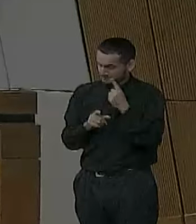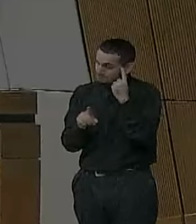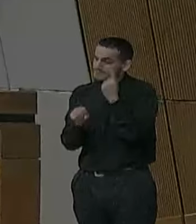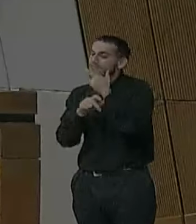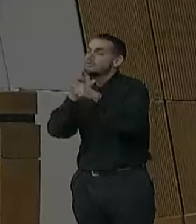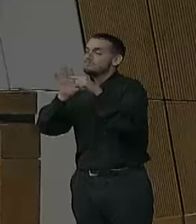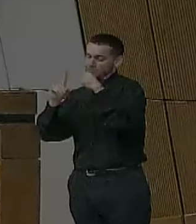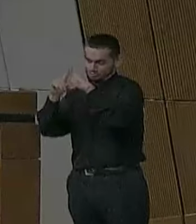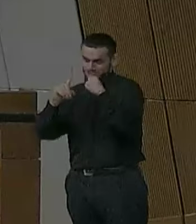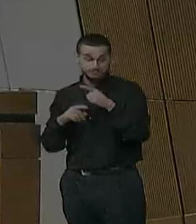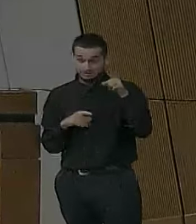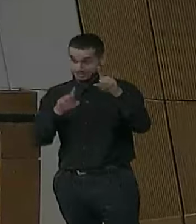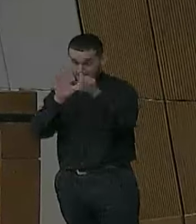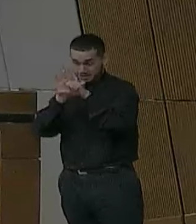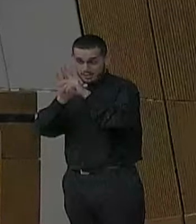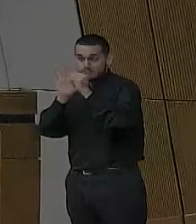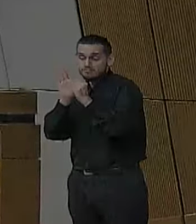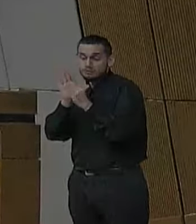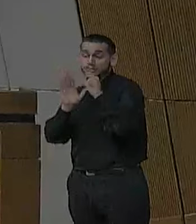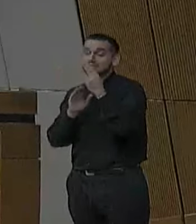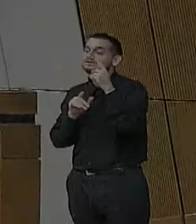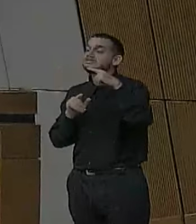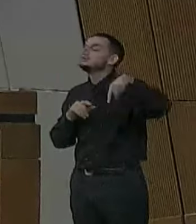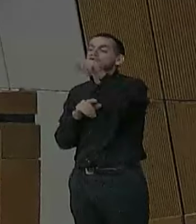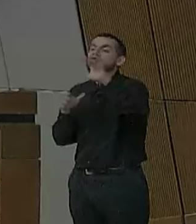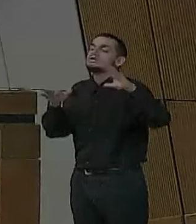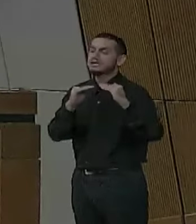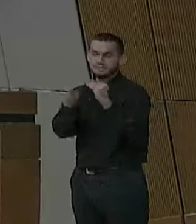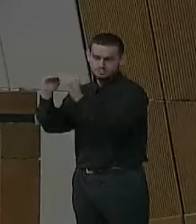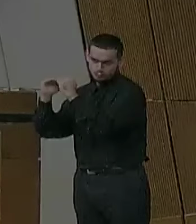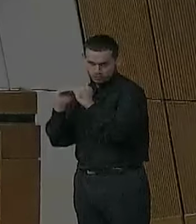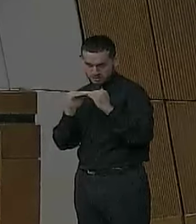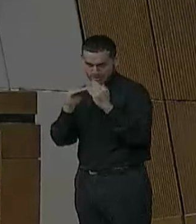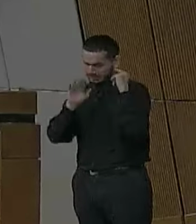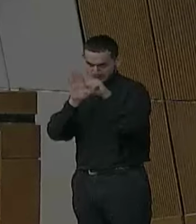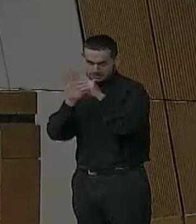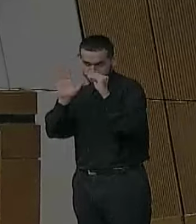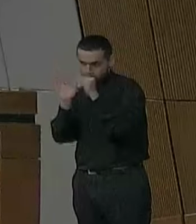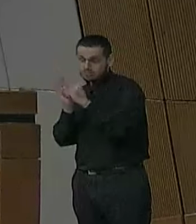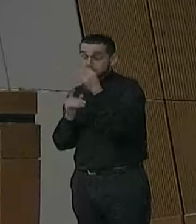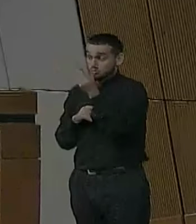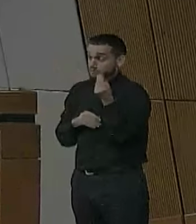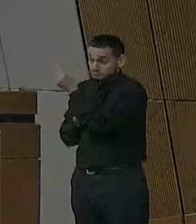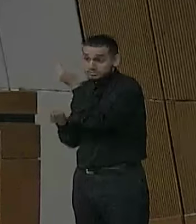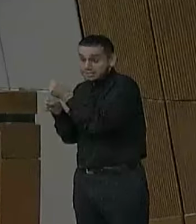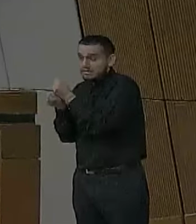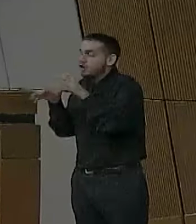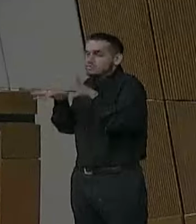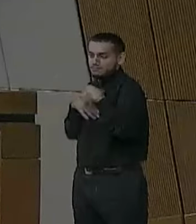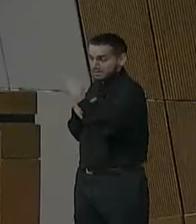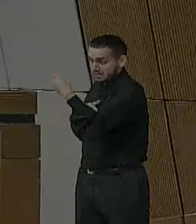esta normativa establecía más que nada una igualdad en cuanto a aplicación de normativas